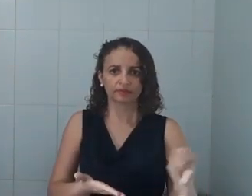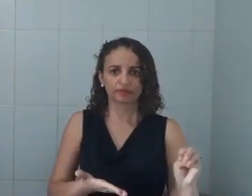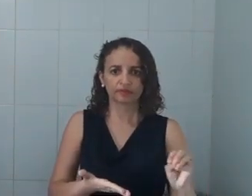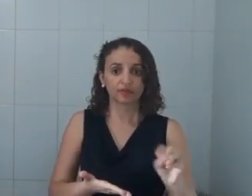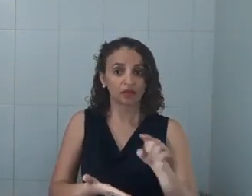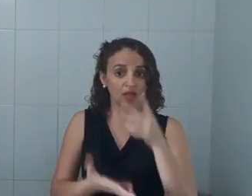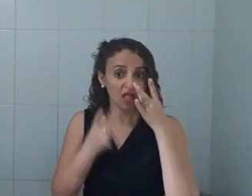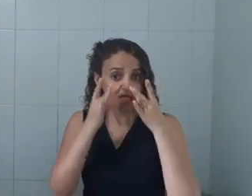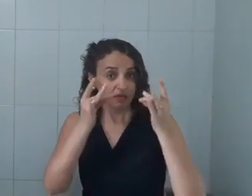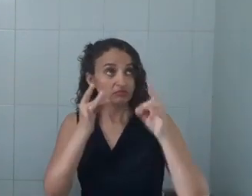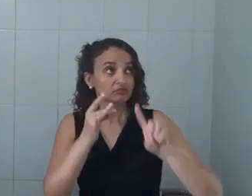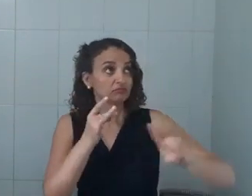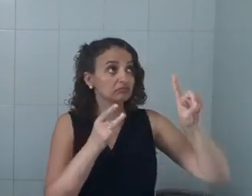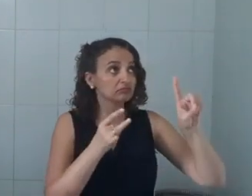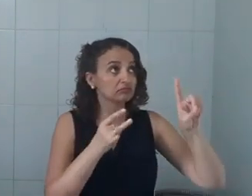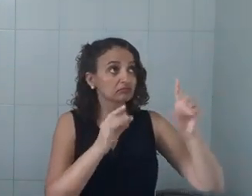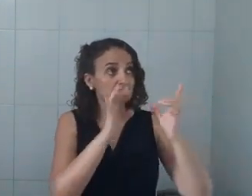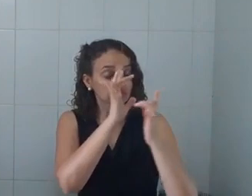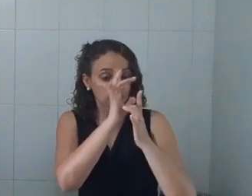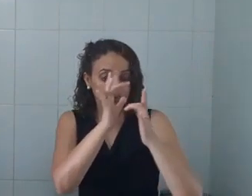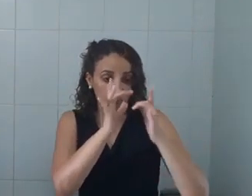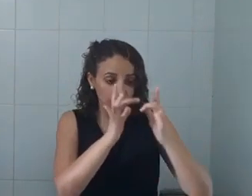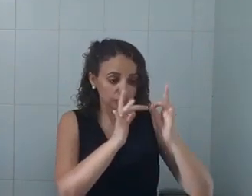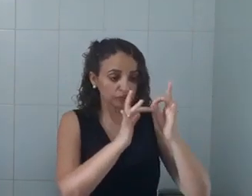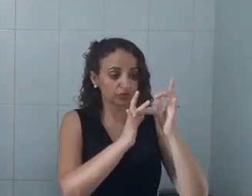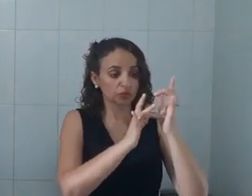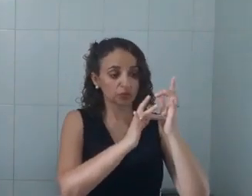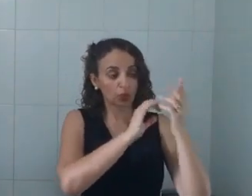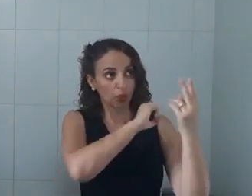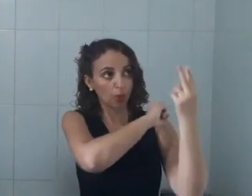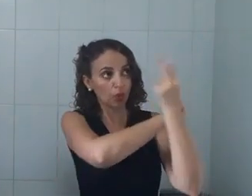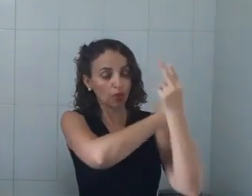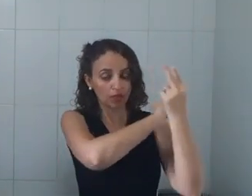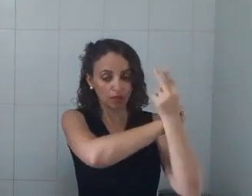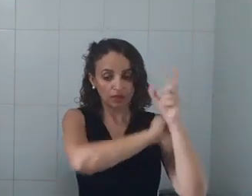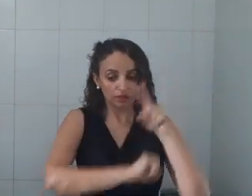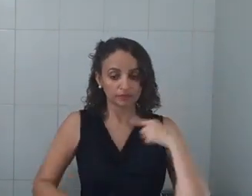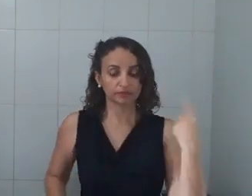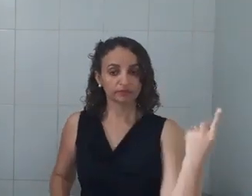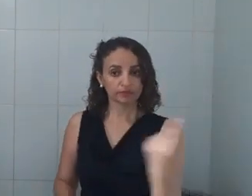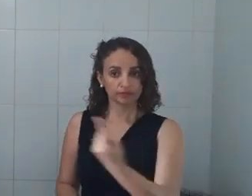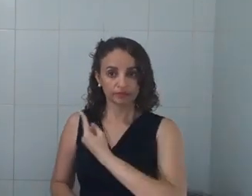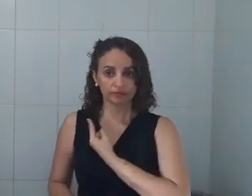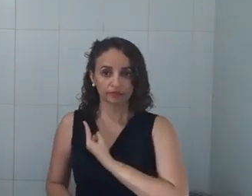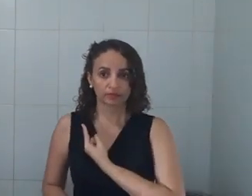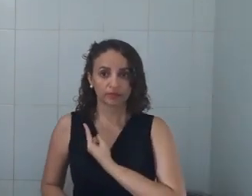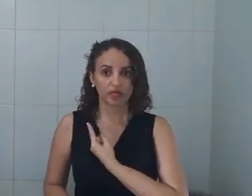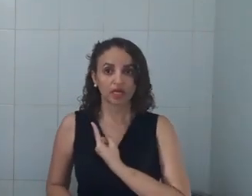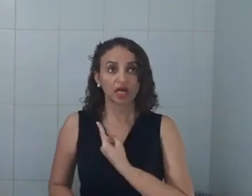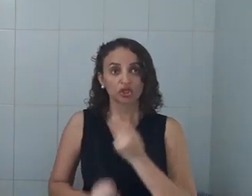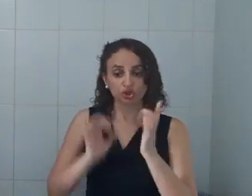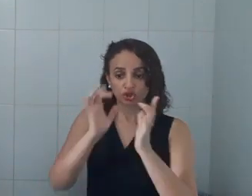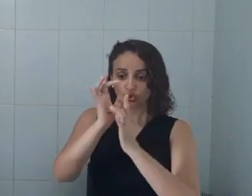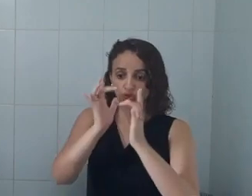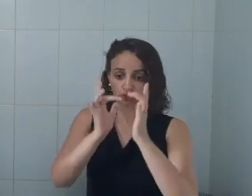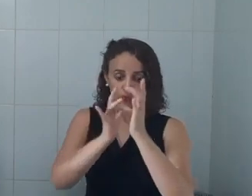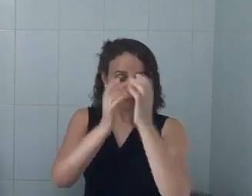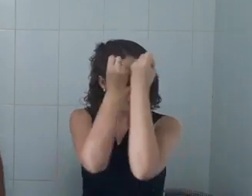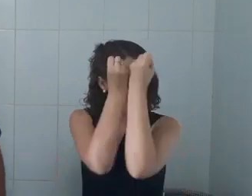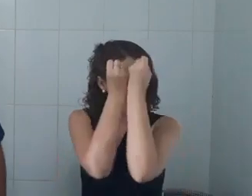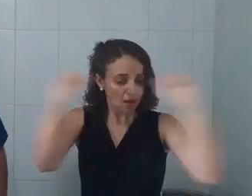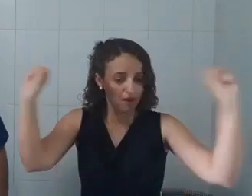dos céus o seu Filho, Jesus, a quem ele ressuscitou dentre os mortos, Jesus, que nos livra da ira